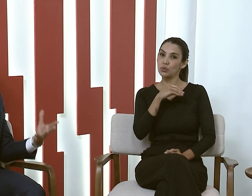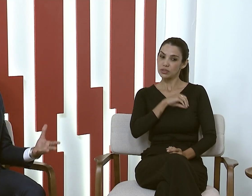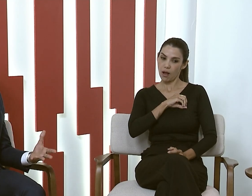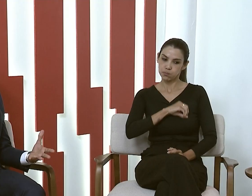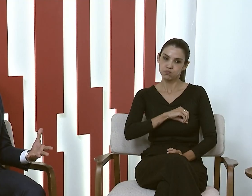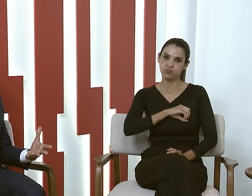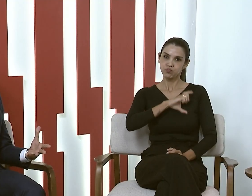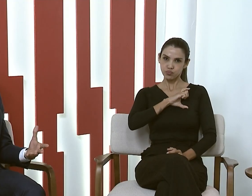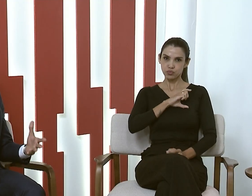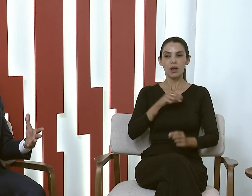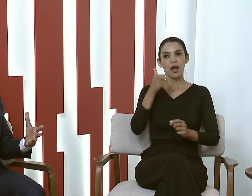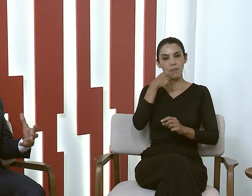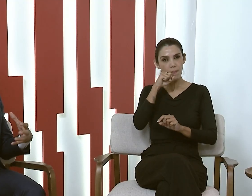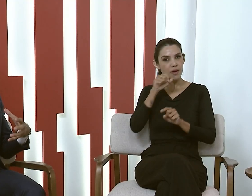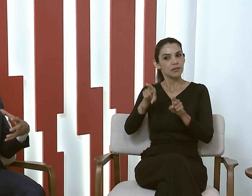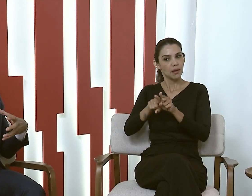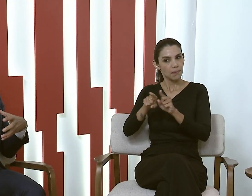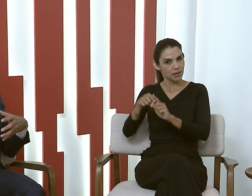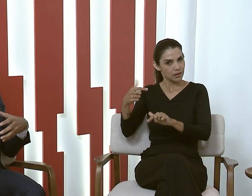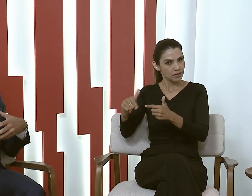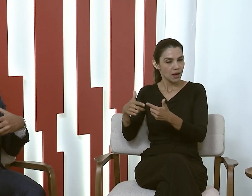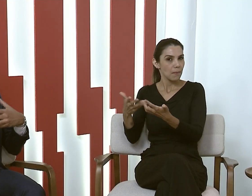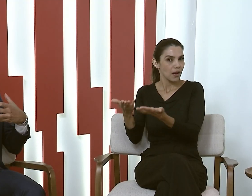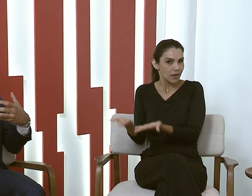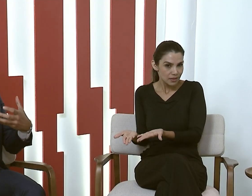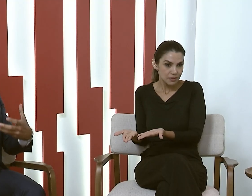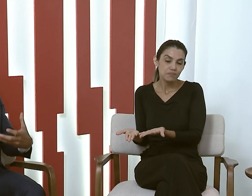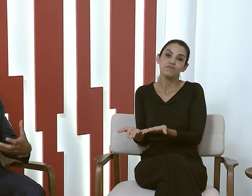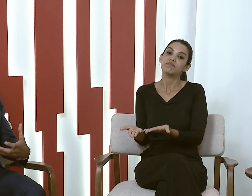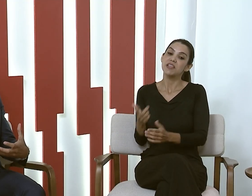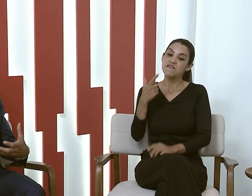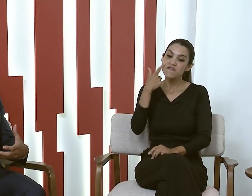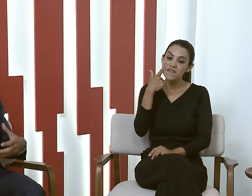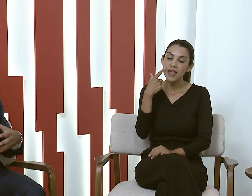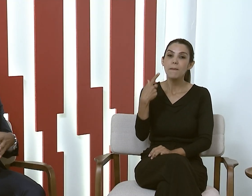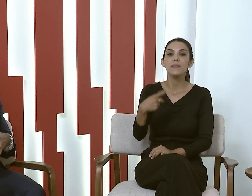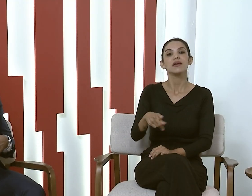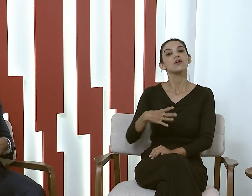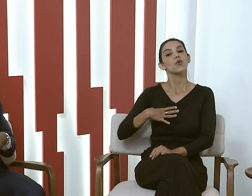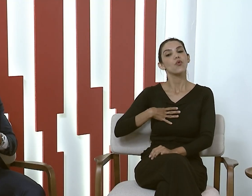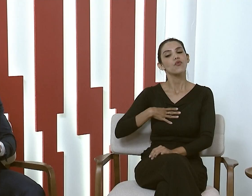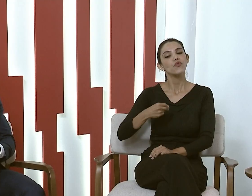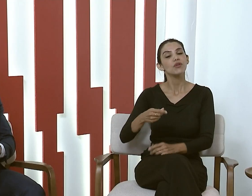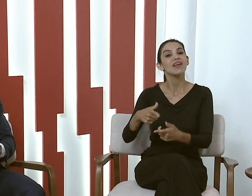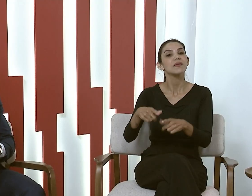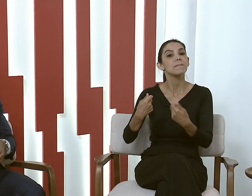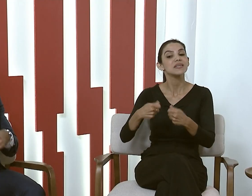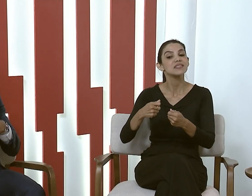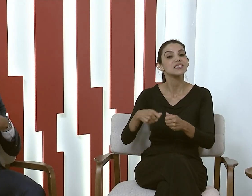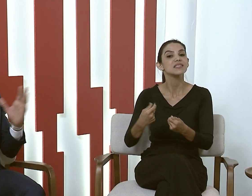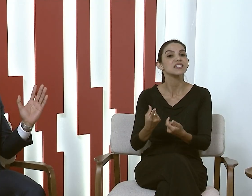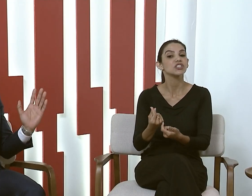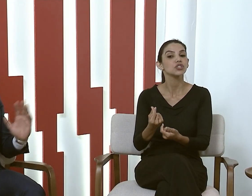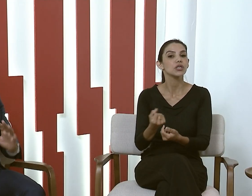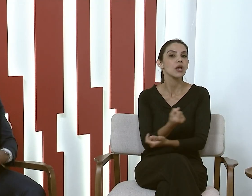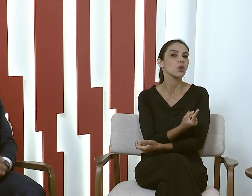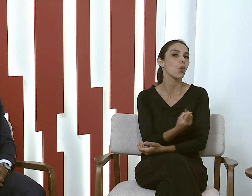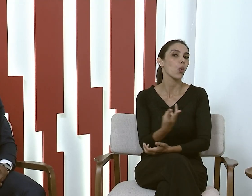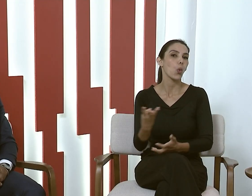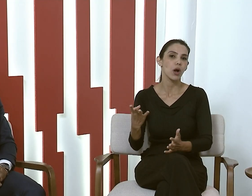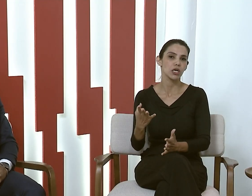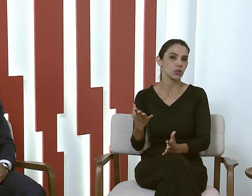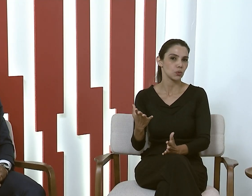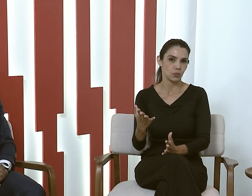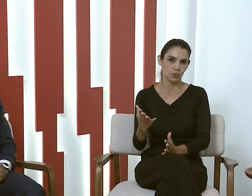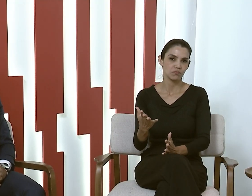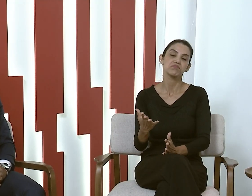mãe também tem renda, então é a partir dos gastos dessa criança que esse valor da pensão será definido. Esquece essa coisa de